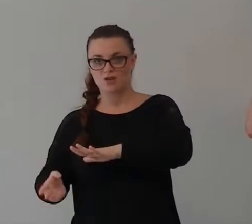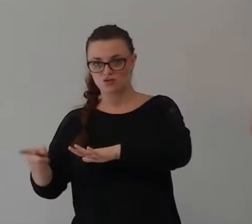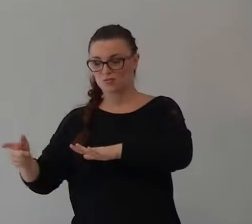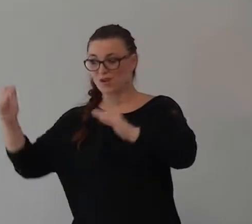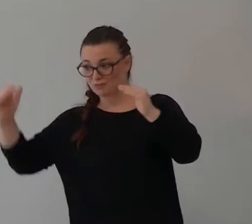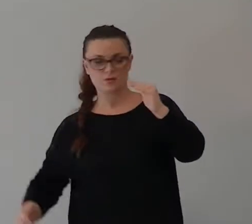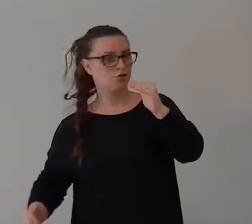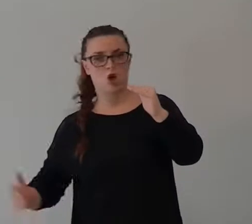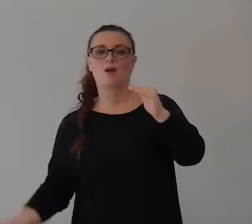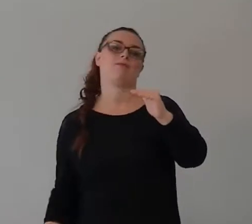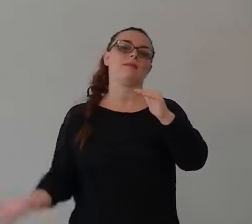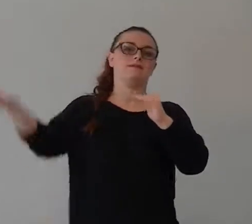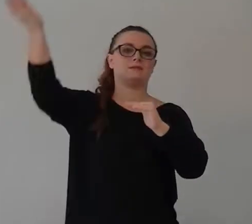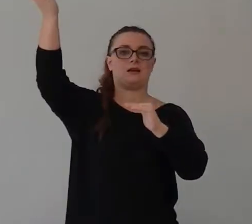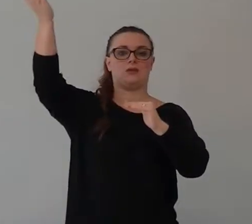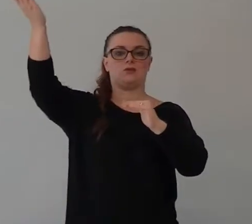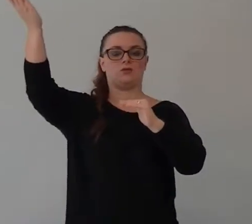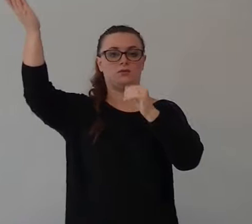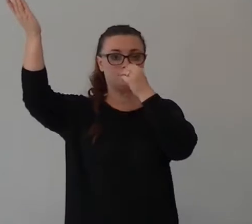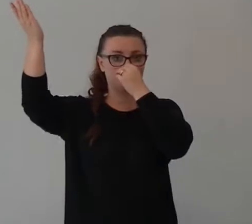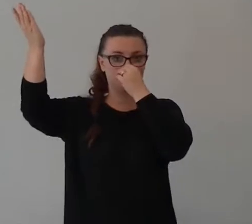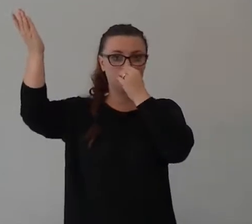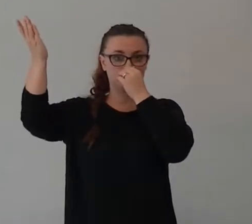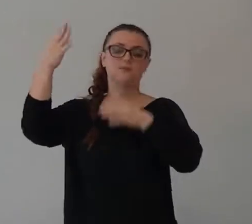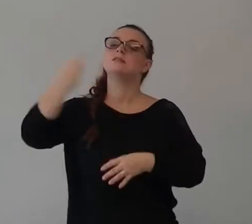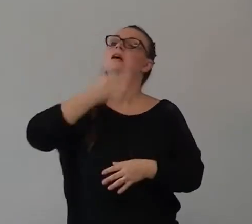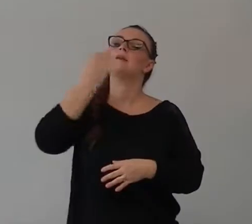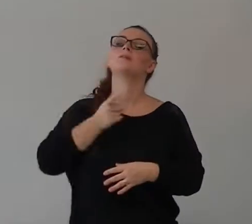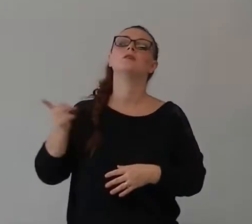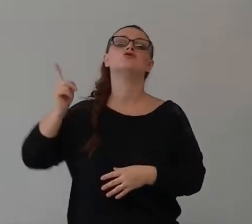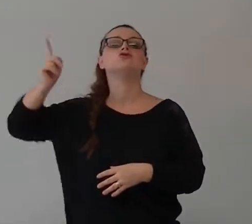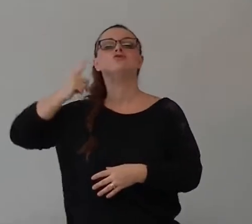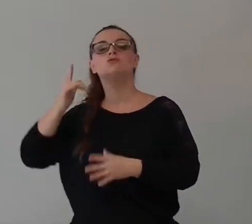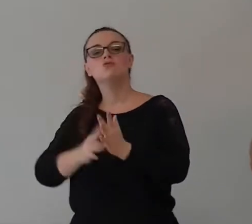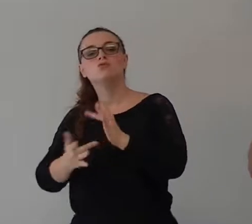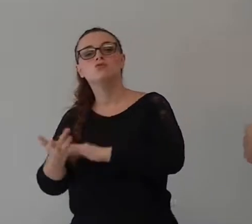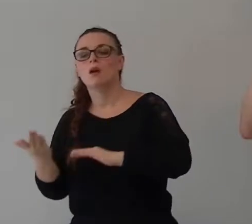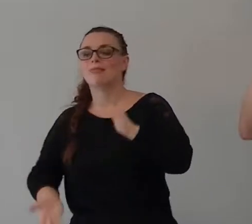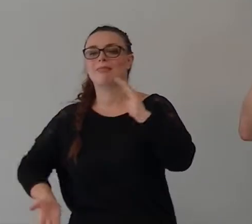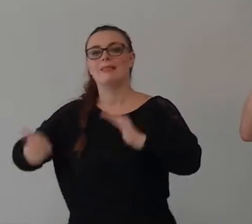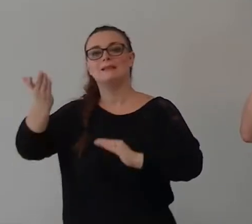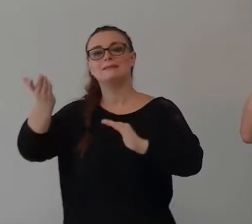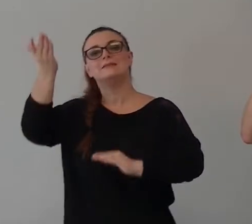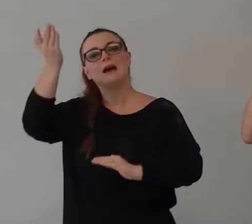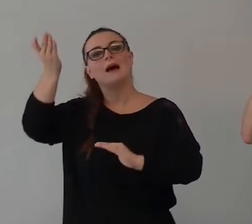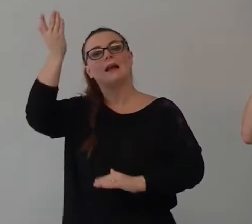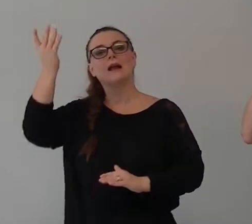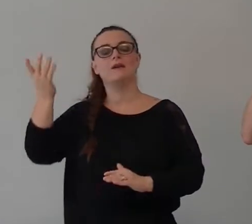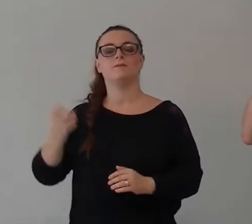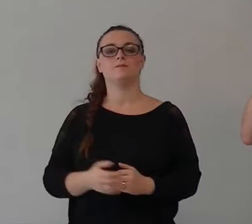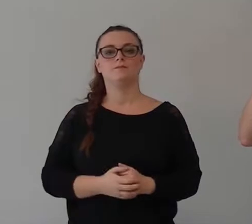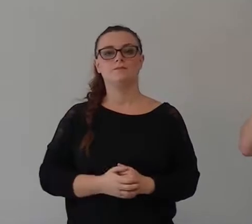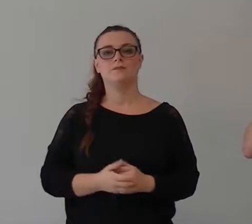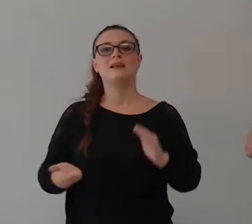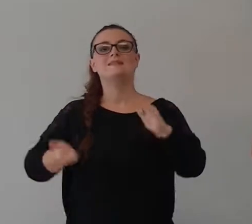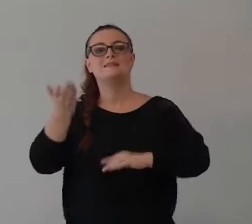innalzato la decima. Gesù è venuto sempre a innalzare gli standard, sempre a innalzare gli standard del